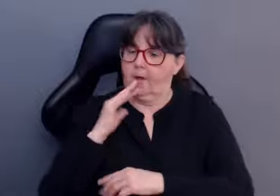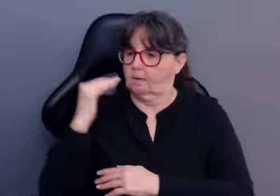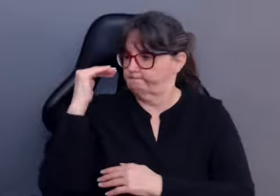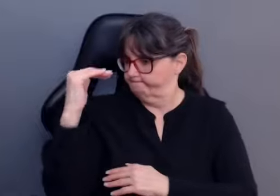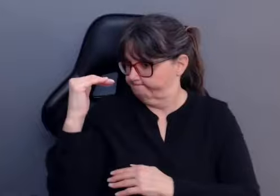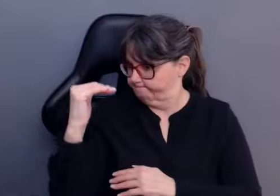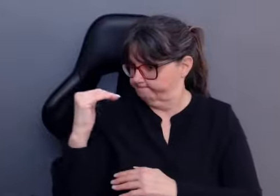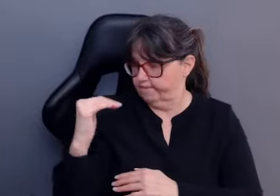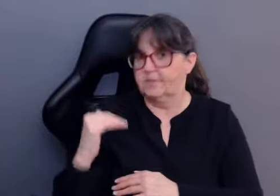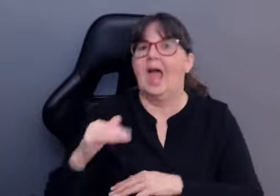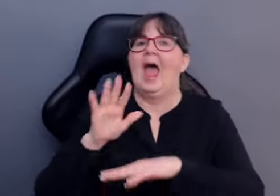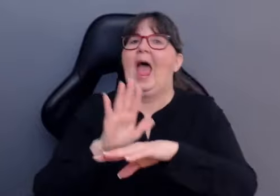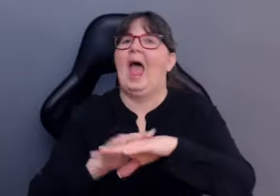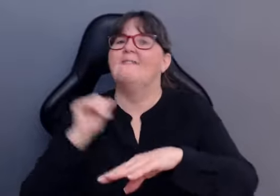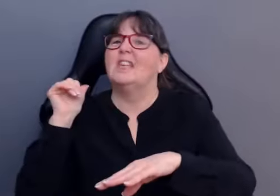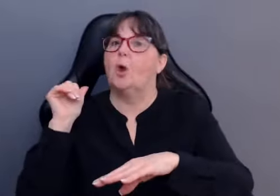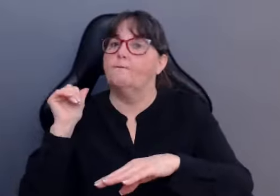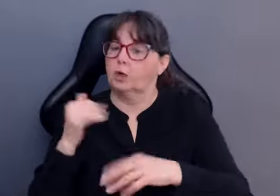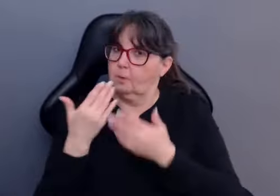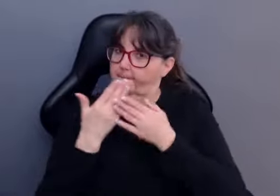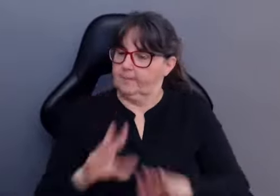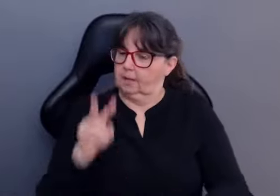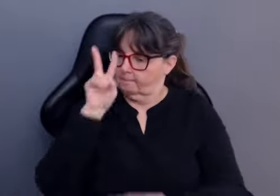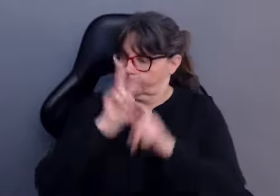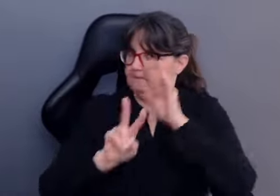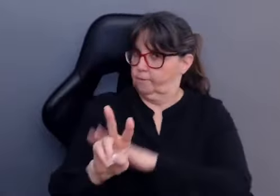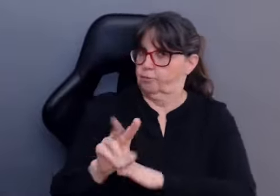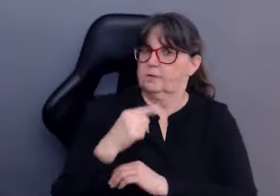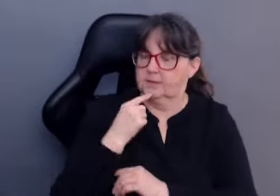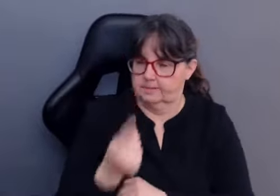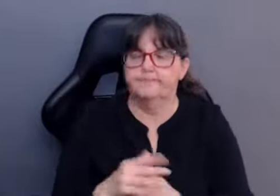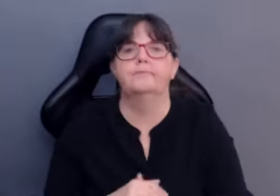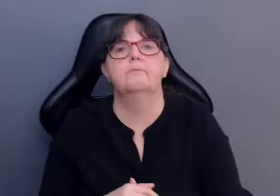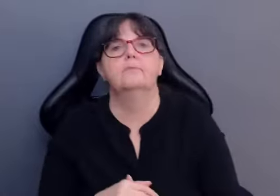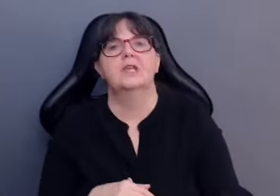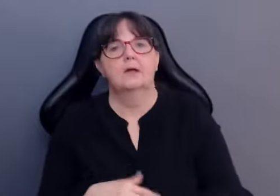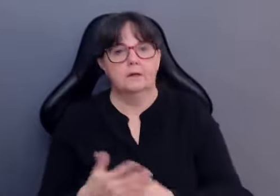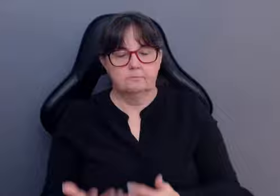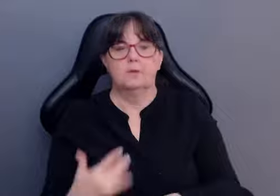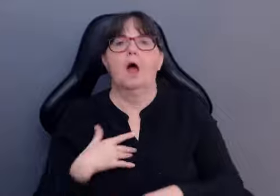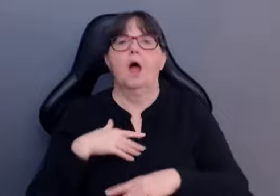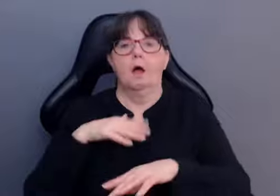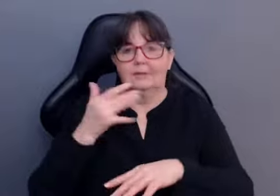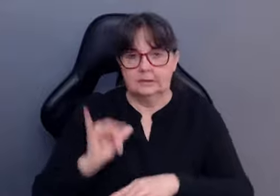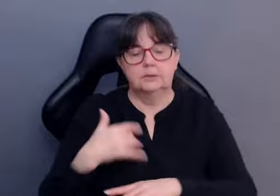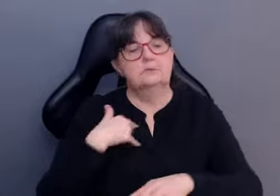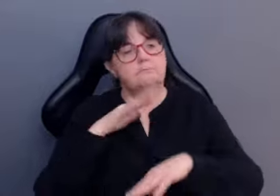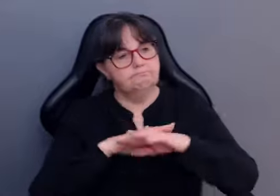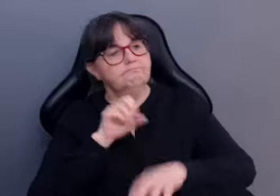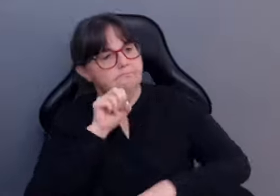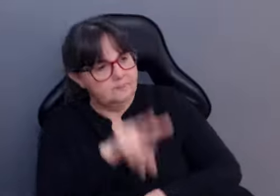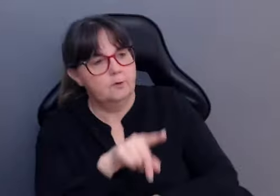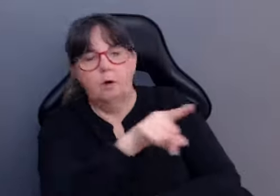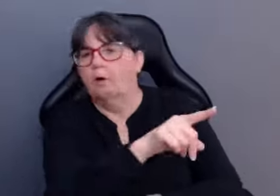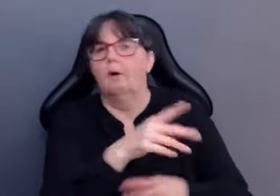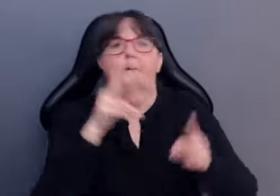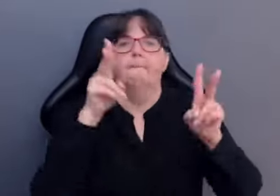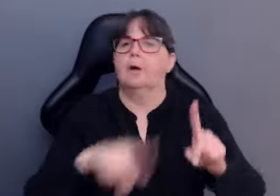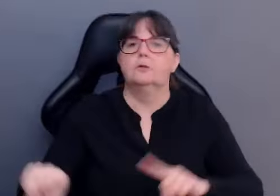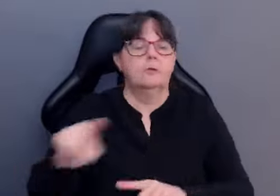dans l'avis de convocation. L'avis ou la non-connaissance de cet avis par toute personne